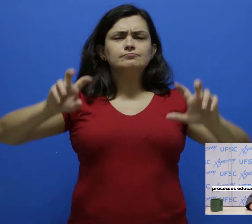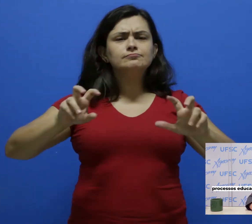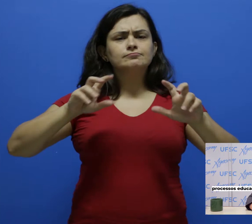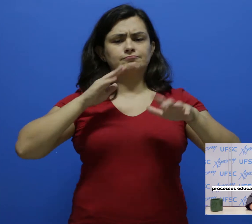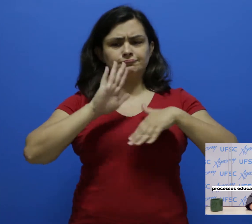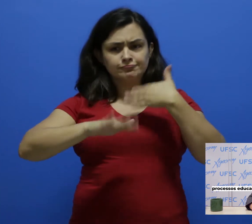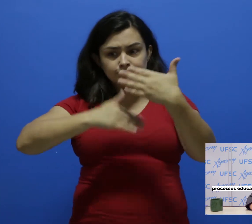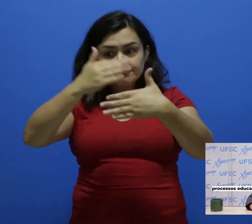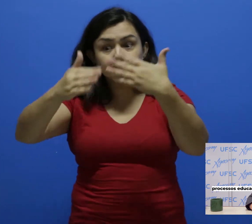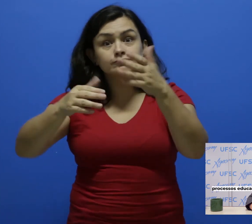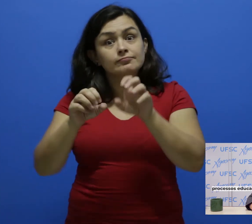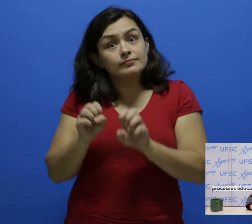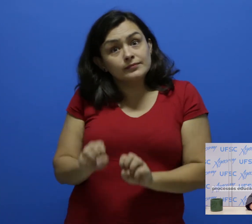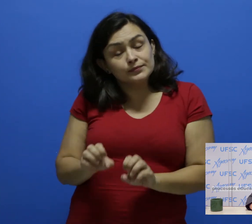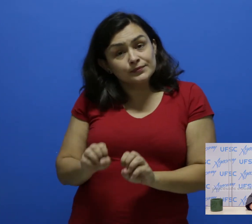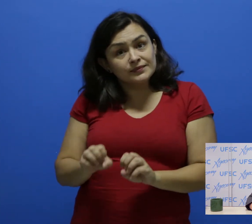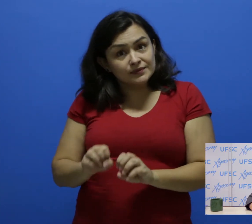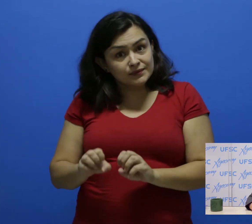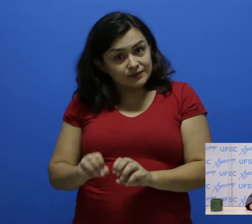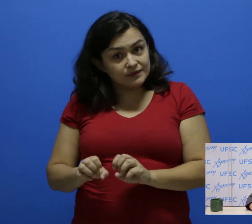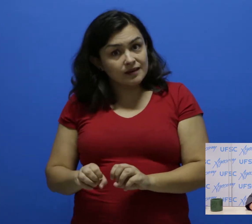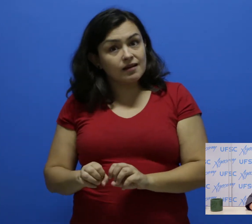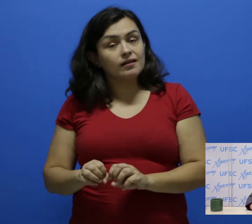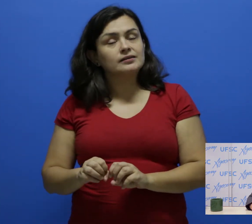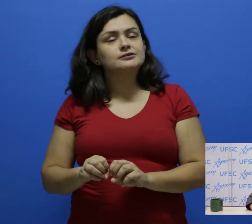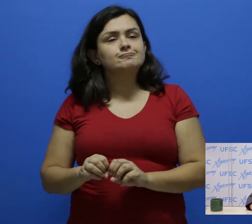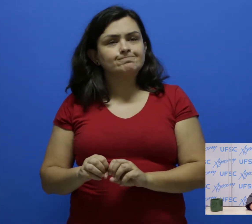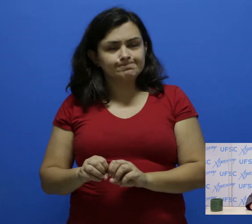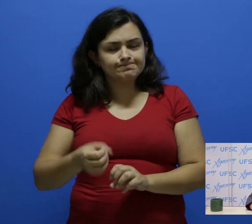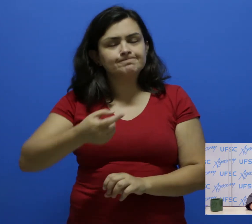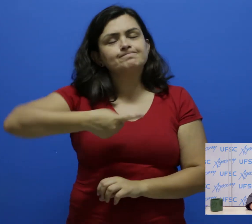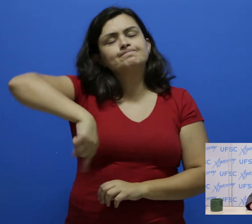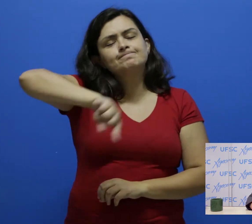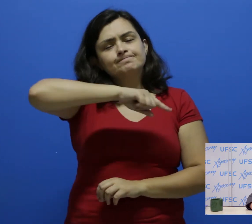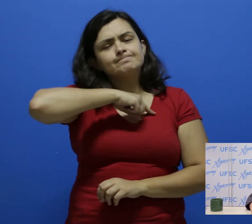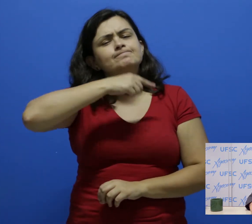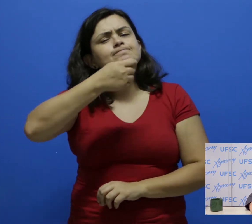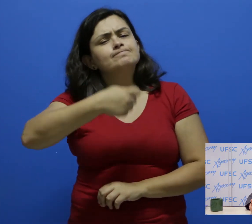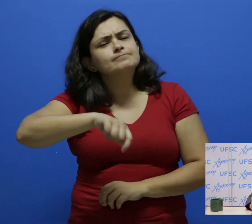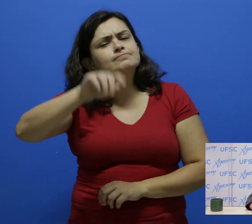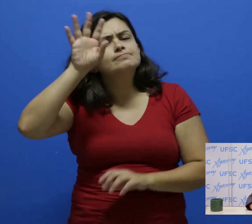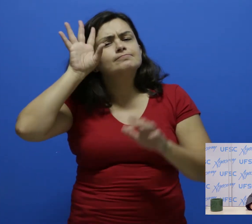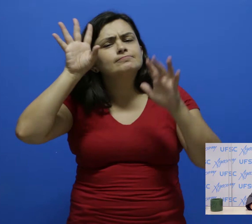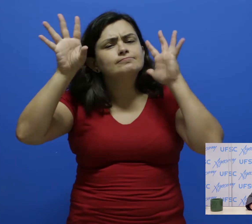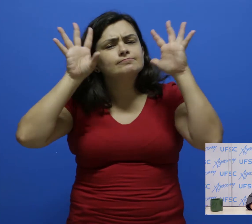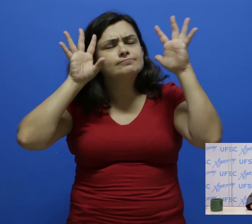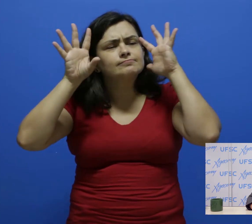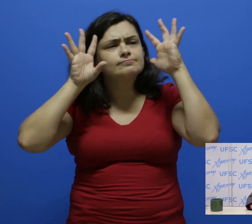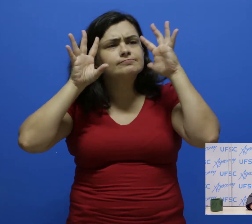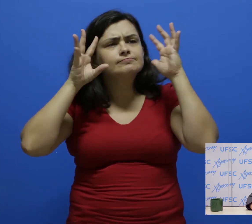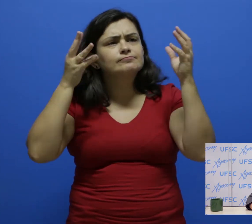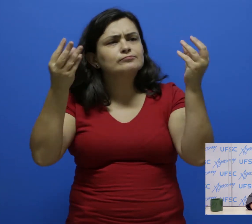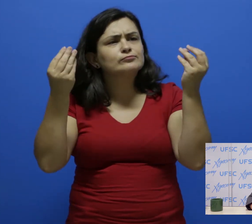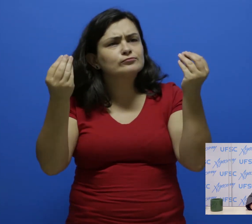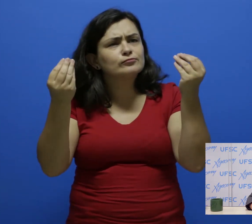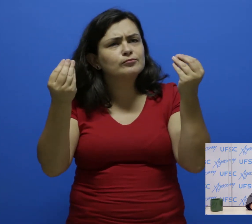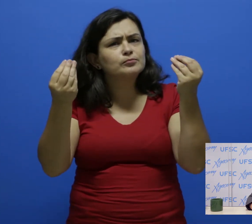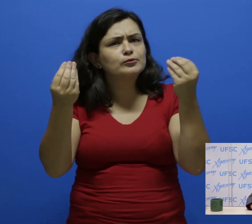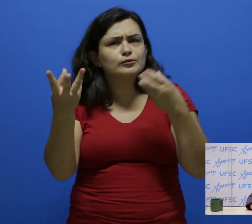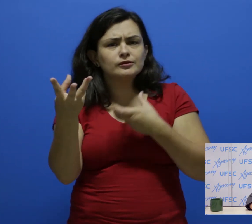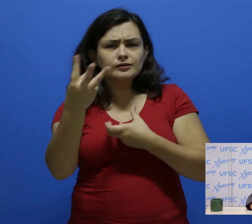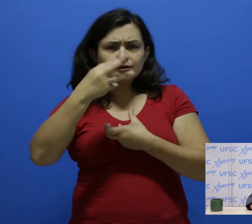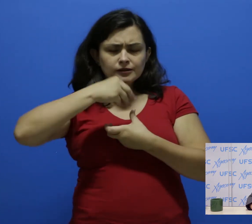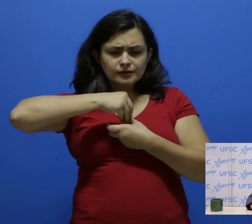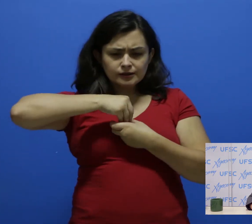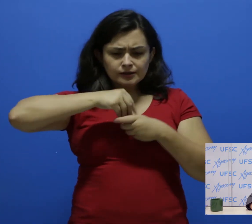educacionais que se desencadeiam dentro dele precisa levar em conta, precisa trazer sempre para o seu interior a sala de